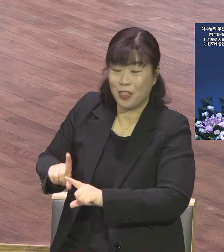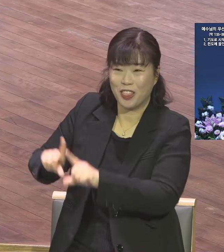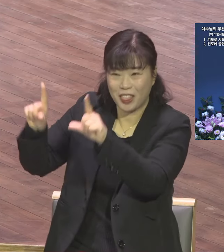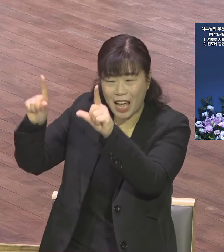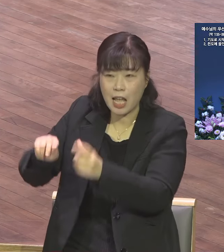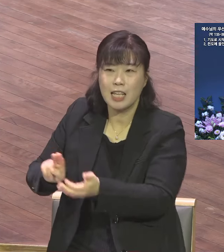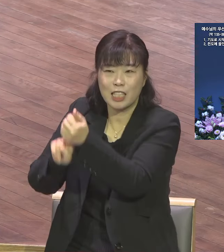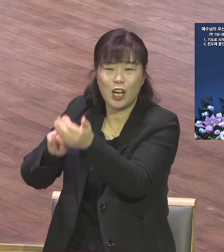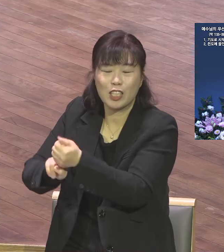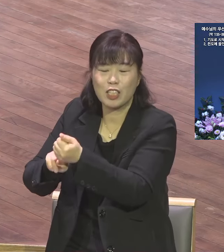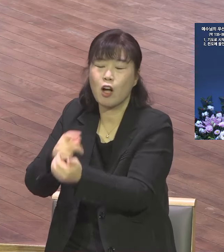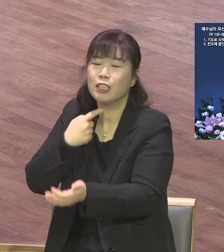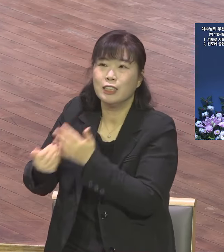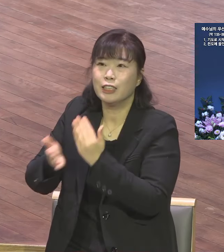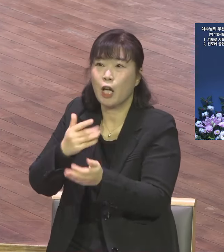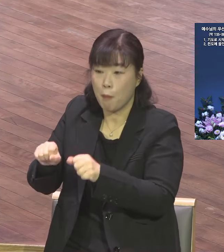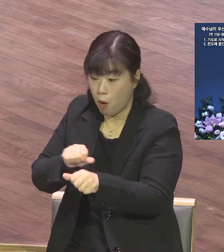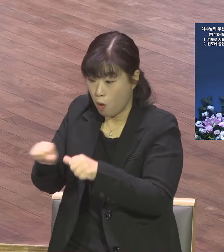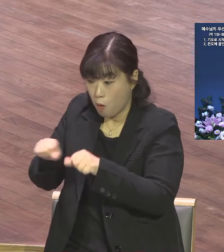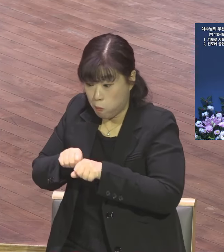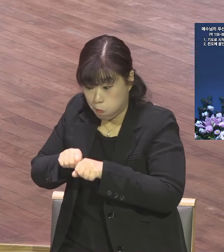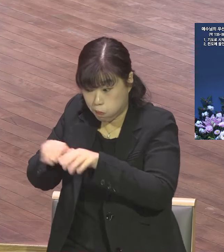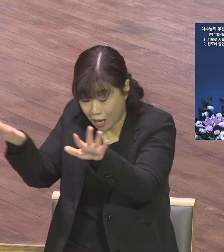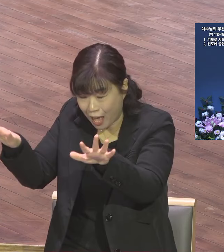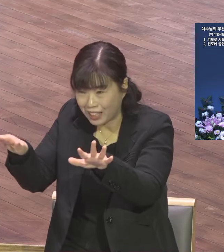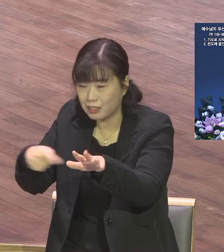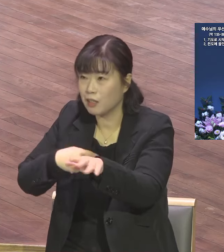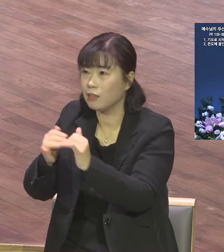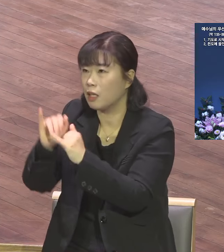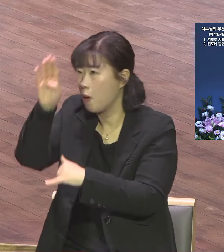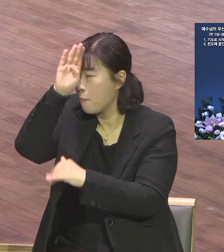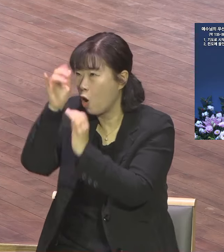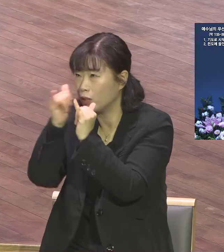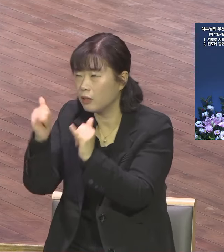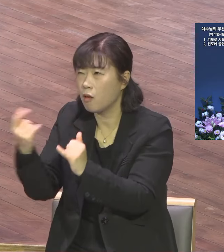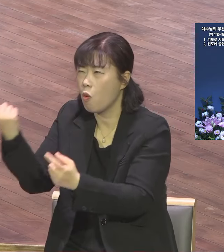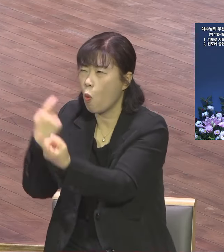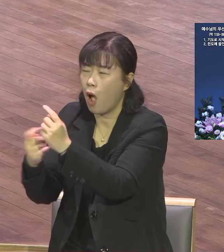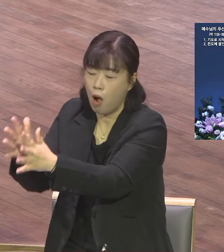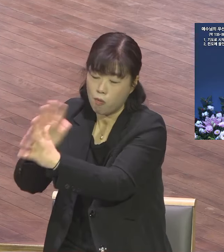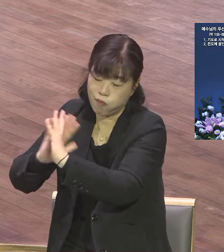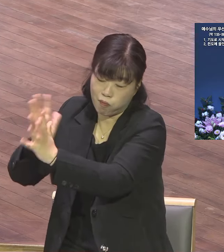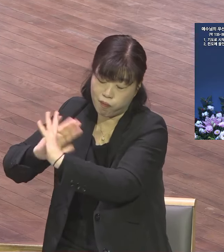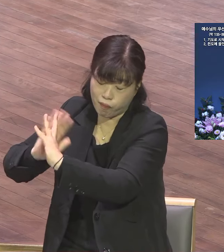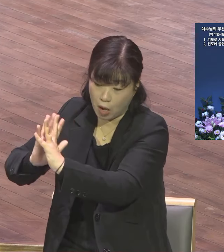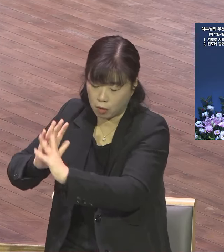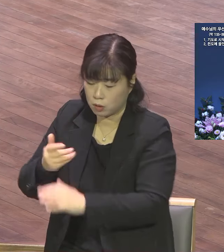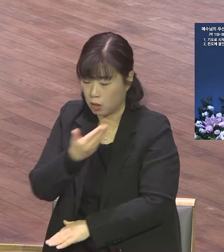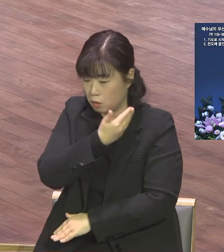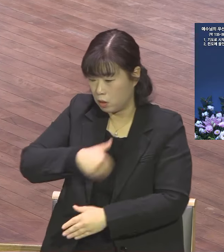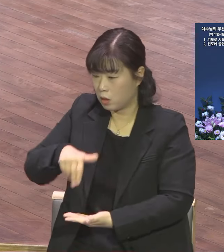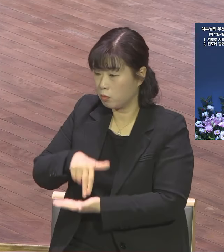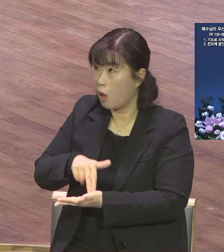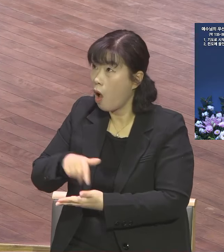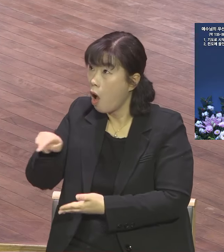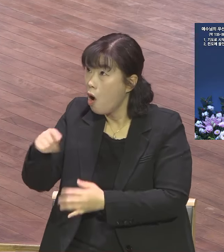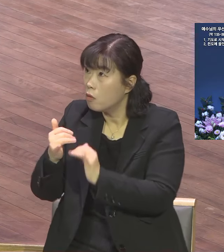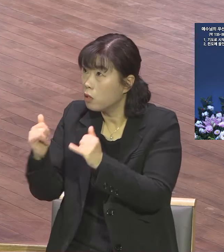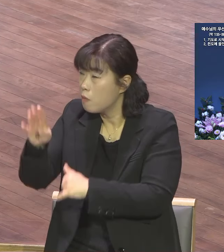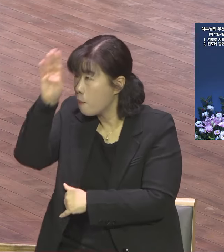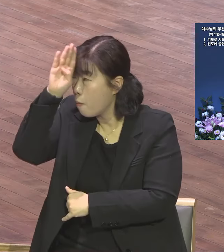비롯한 제자들이 예수님을 찾아가서 사람들이 너무 많이 오니까 예수님이 계셔야 되는데 예수님을 찾으러 그렇게